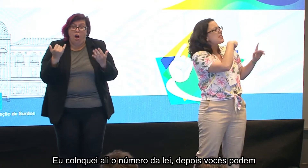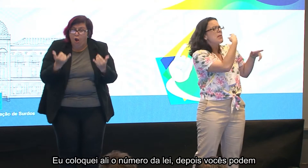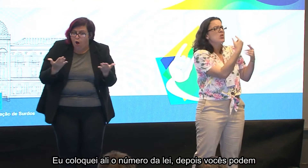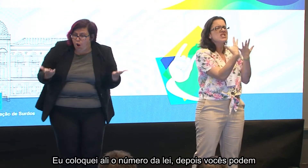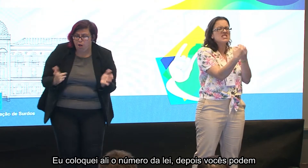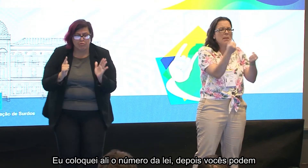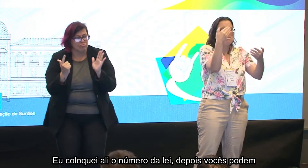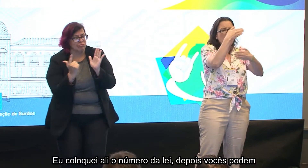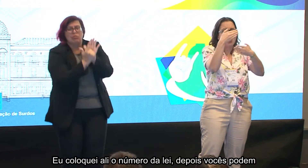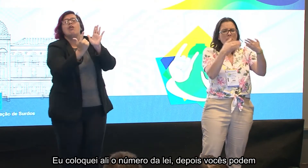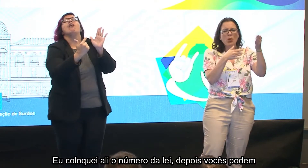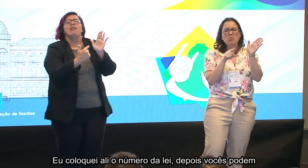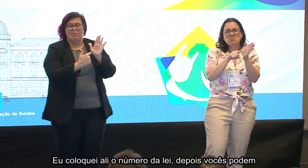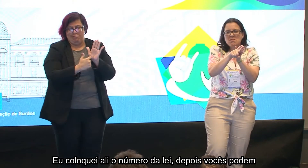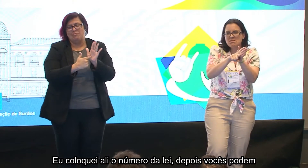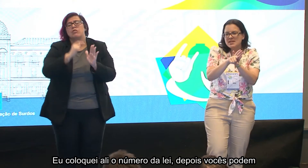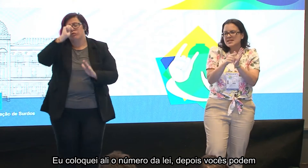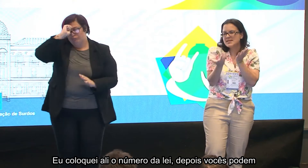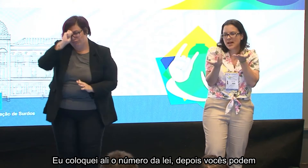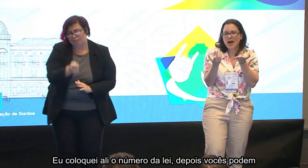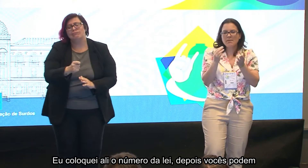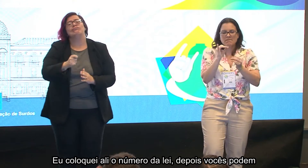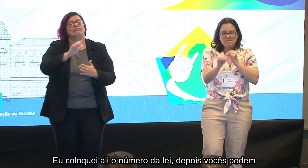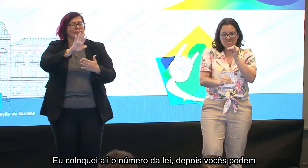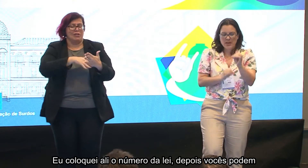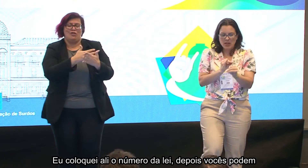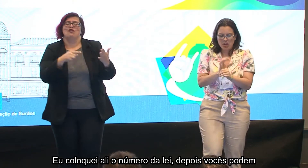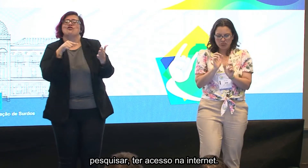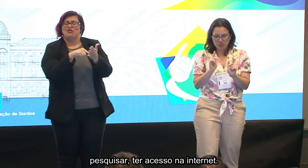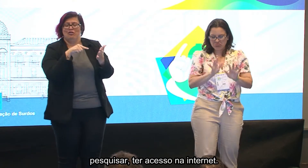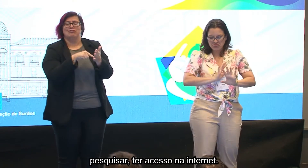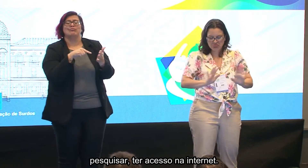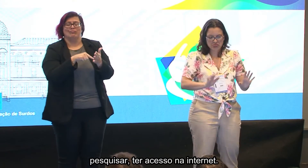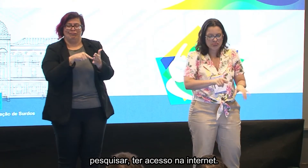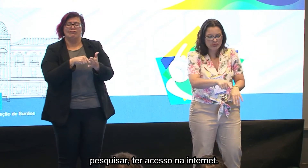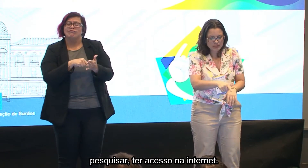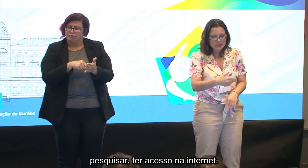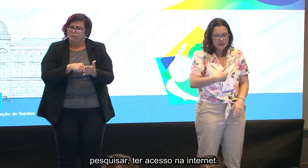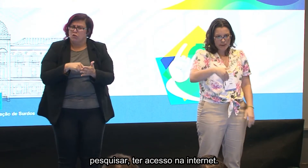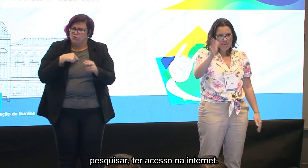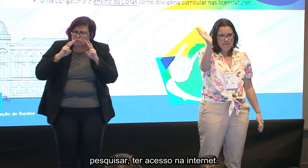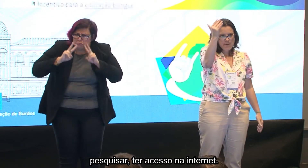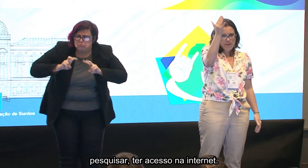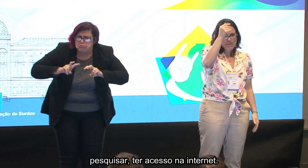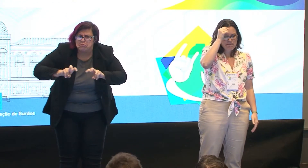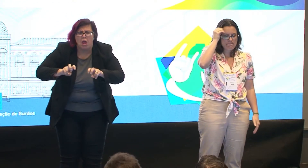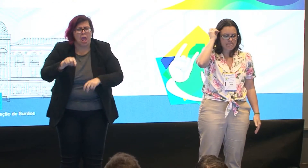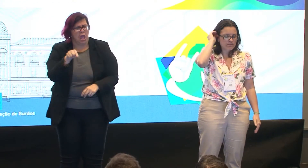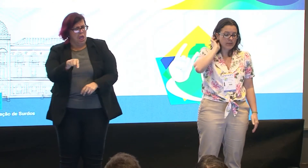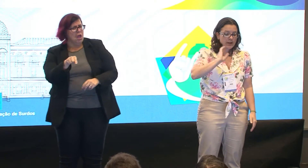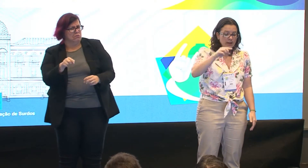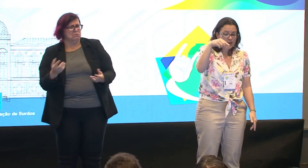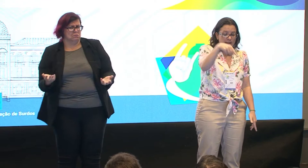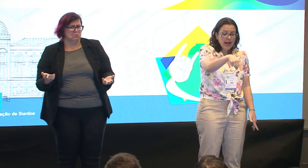Então, eu coloquei ali o número da lei, depois vocês podem pesquisar, ter acesso na internet.